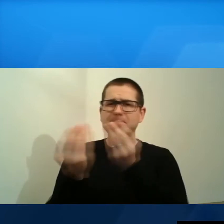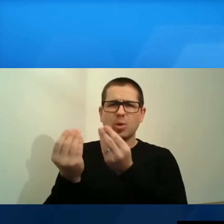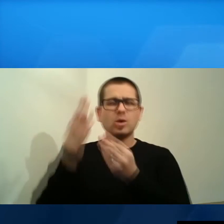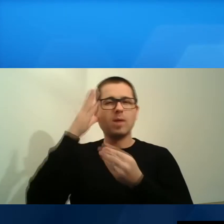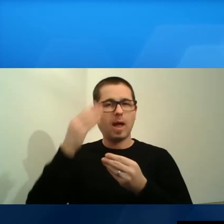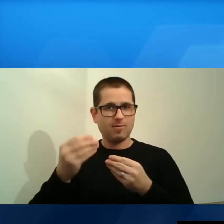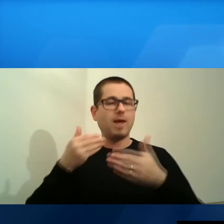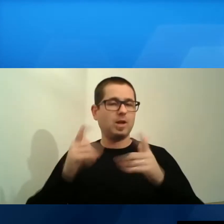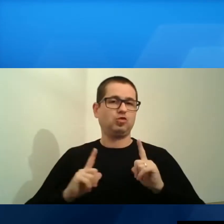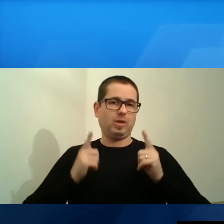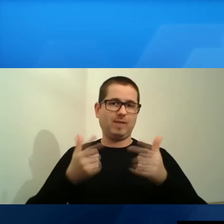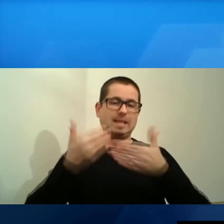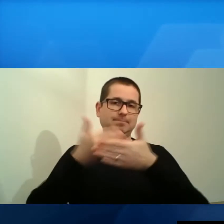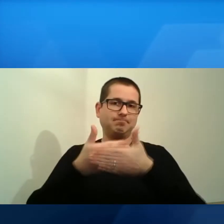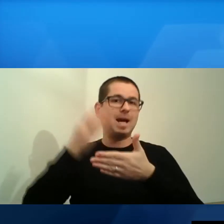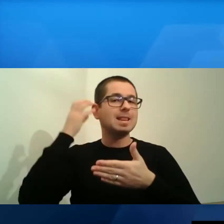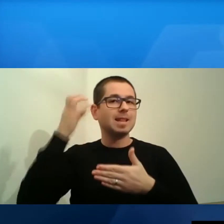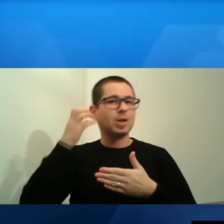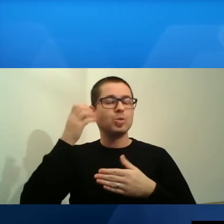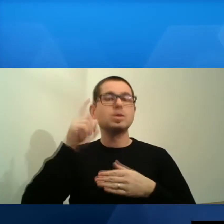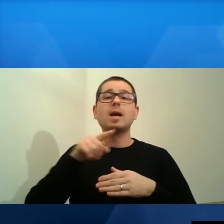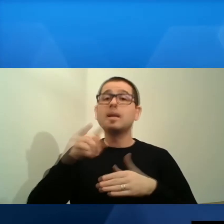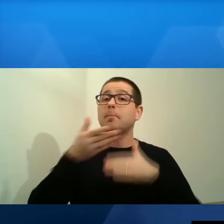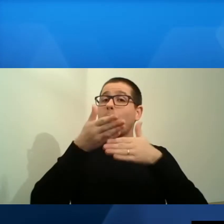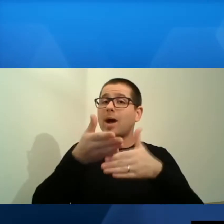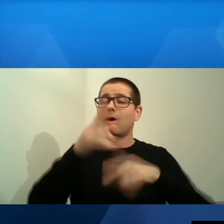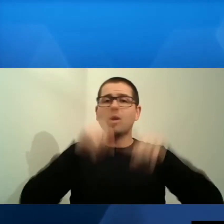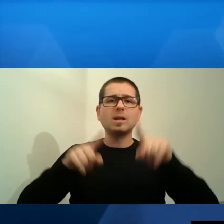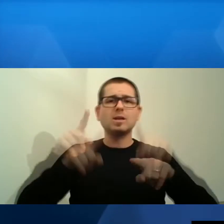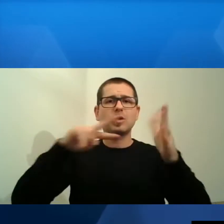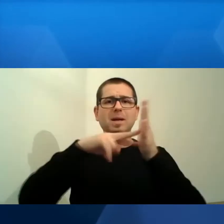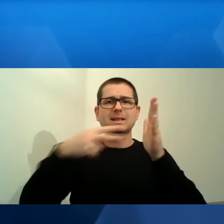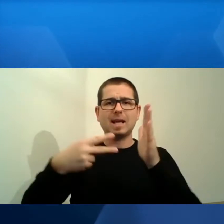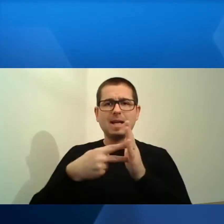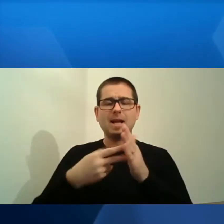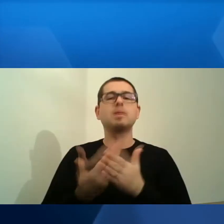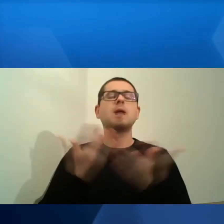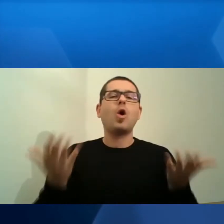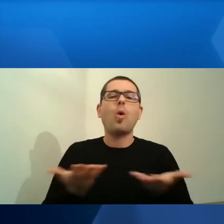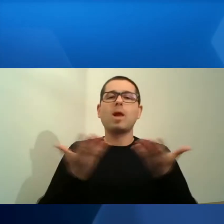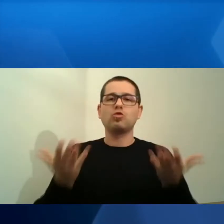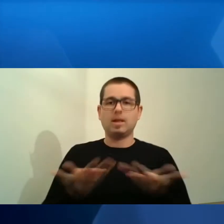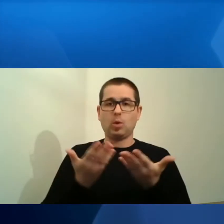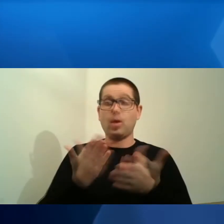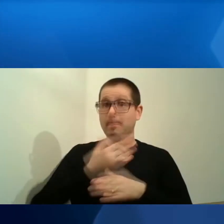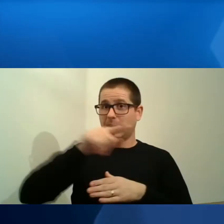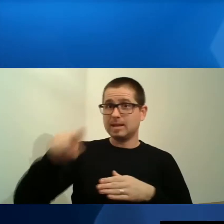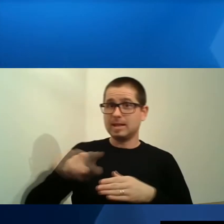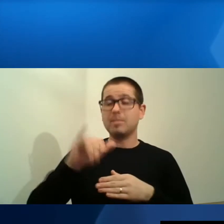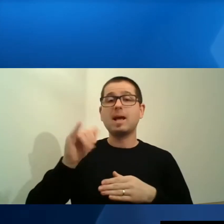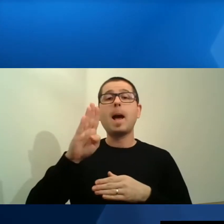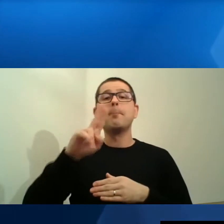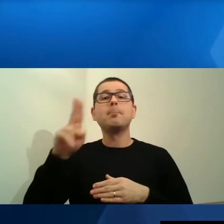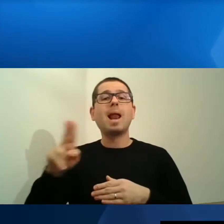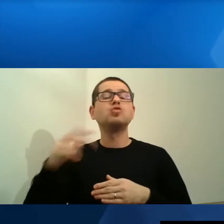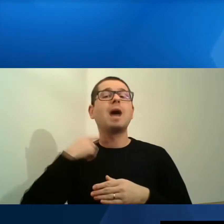Mnogi so se navadili živeti s tinnitusom in si pomagajo z različnimi tehnikami za njegovo ublažitev. Med njimi